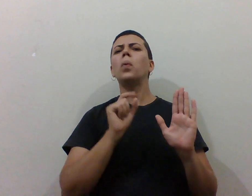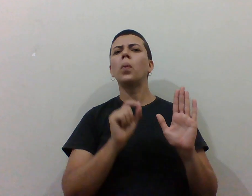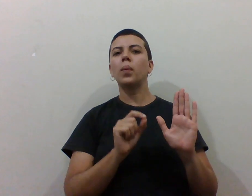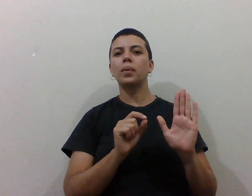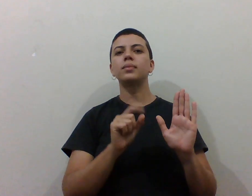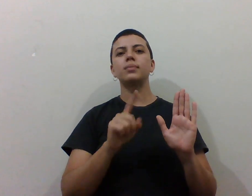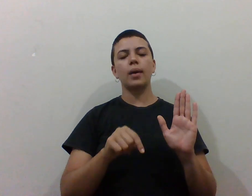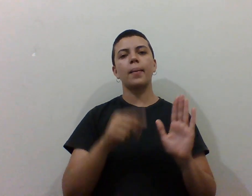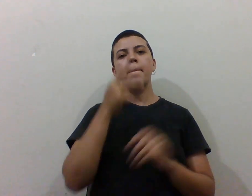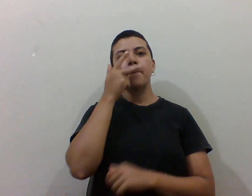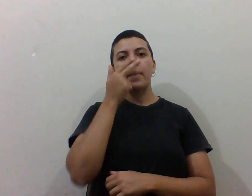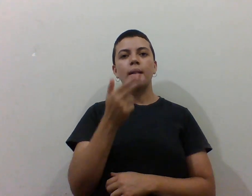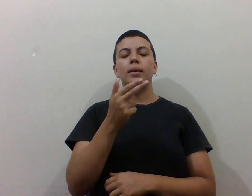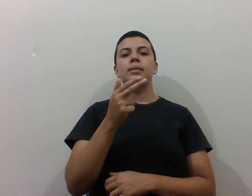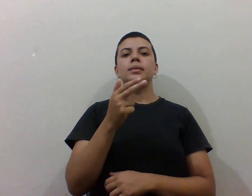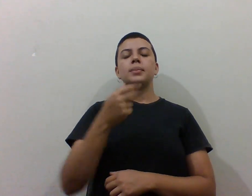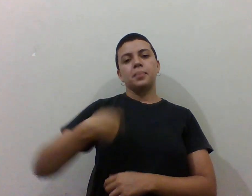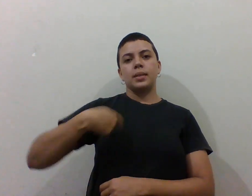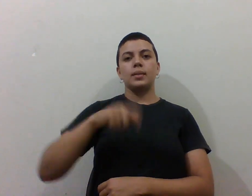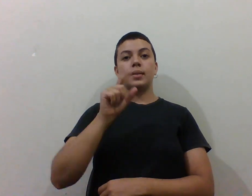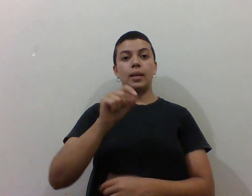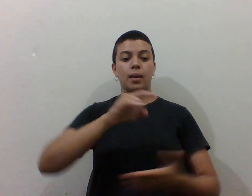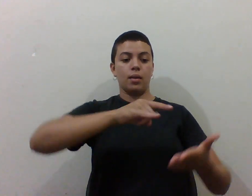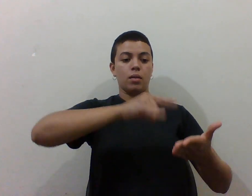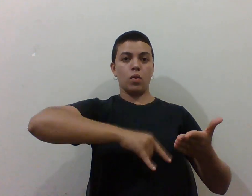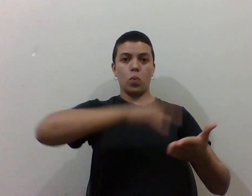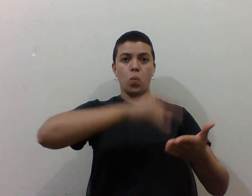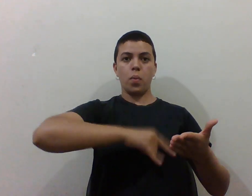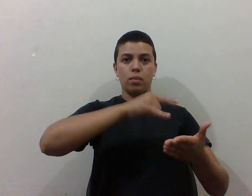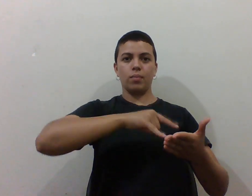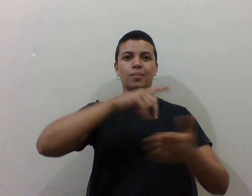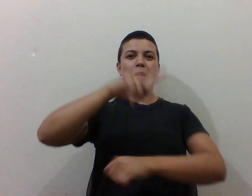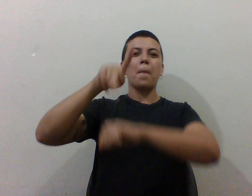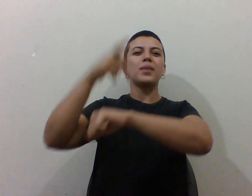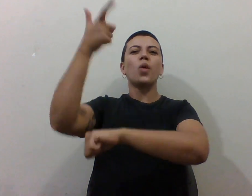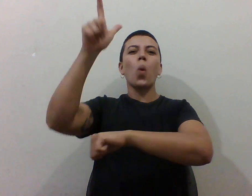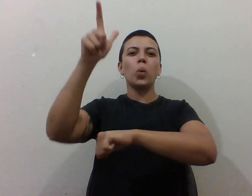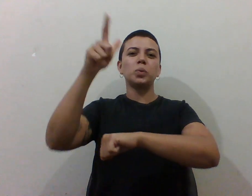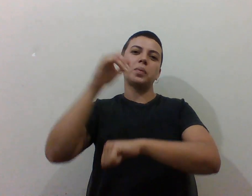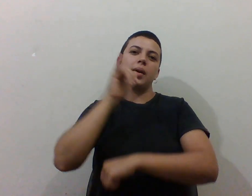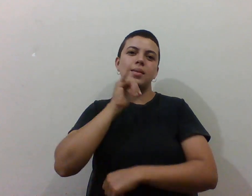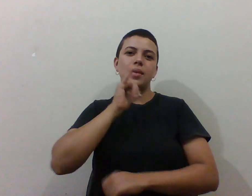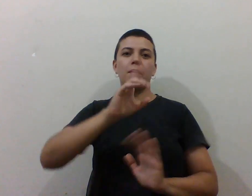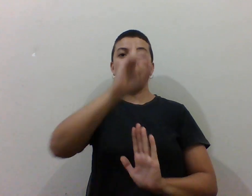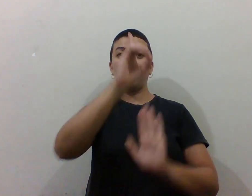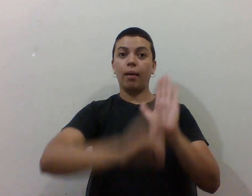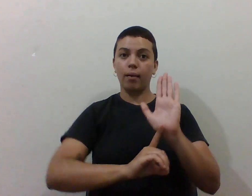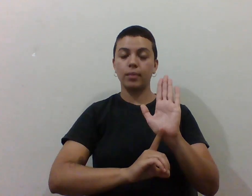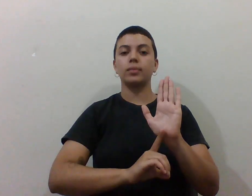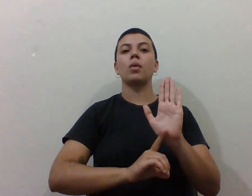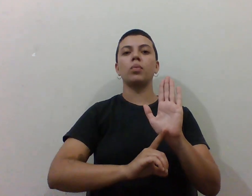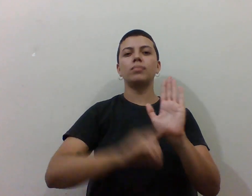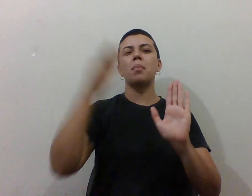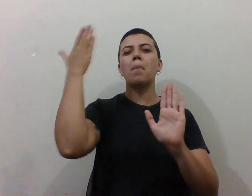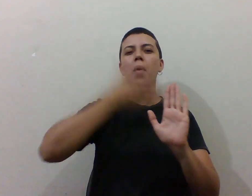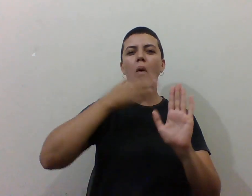estejamos fazendo alusão a documentos internacionais, a declarações internacionais de direitos humanos, que